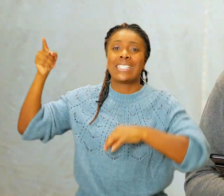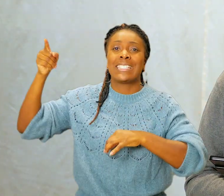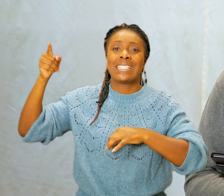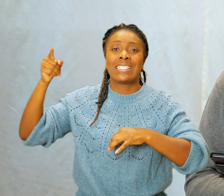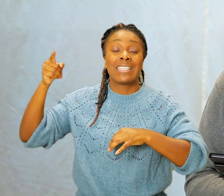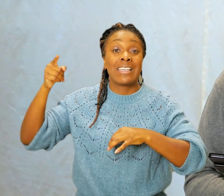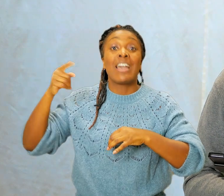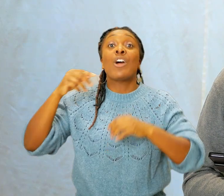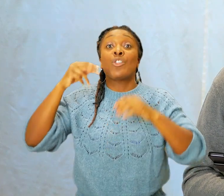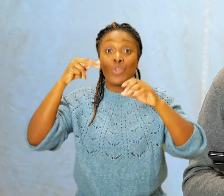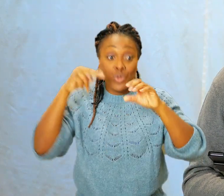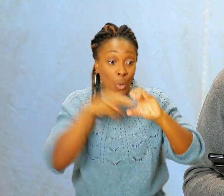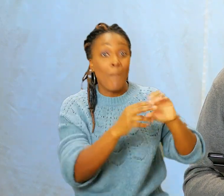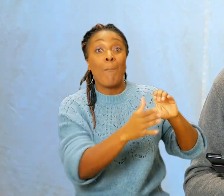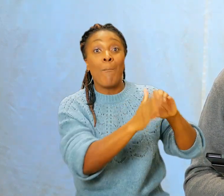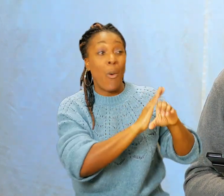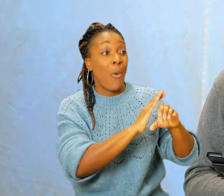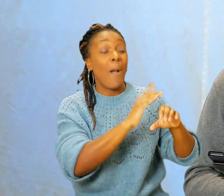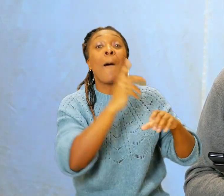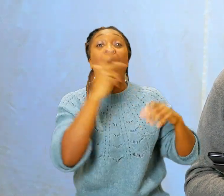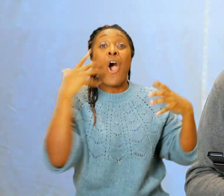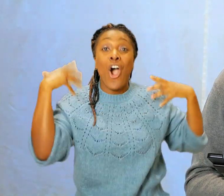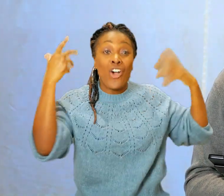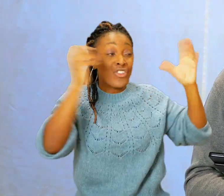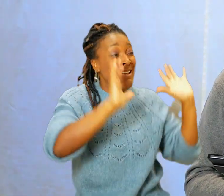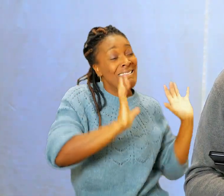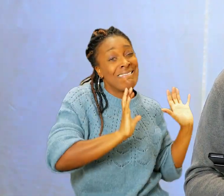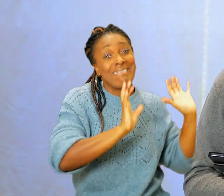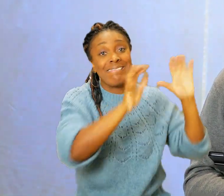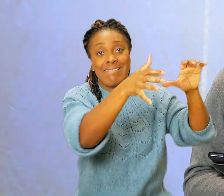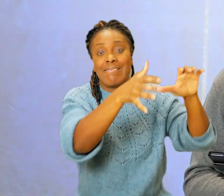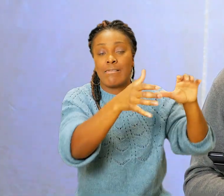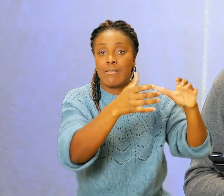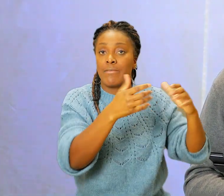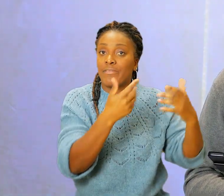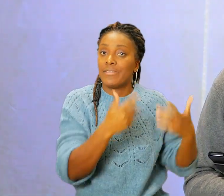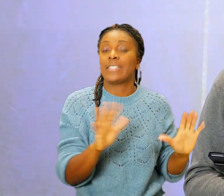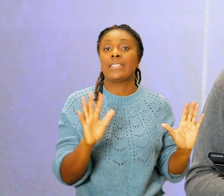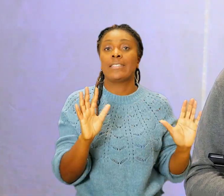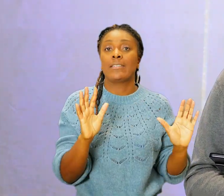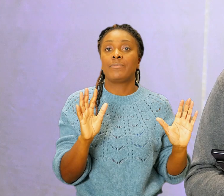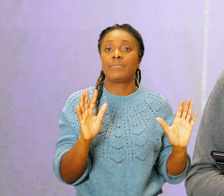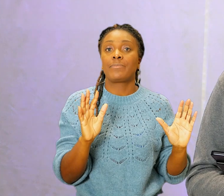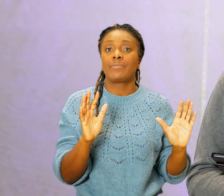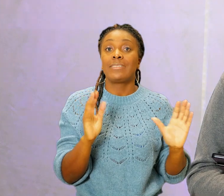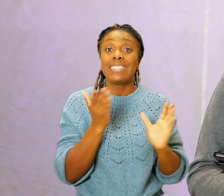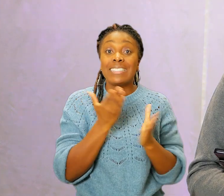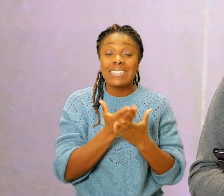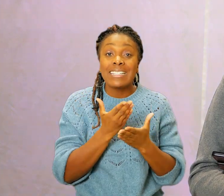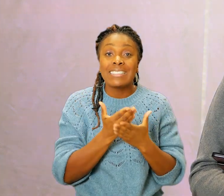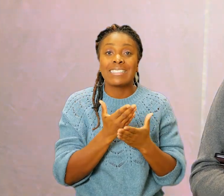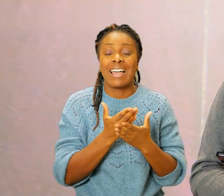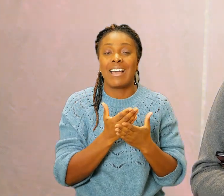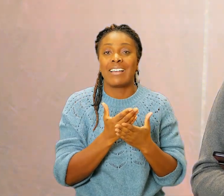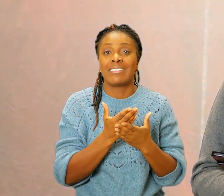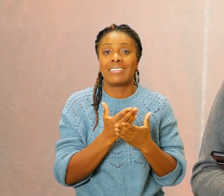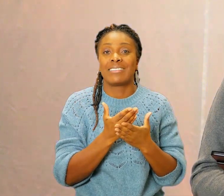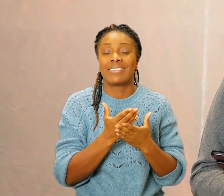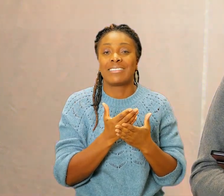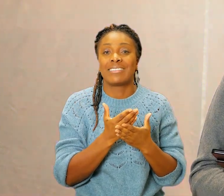été roulée, parce que lui a rassemblé, eh bien, tout ce qui était de la normalité de son Père à